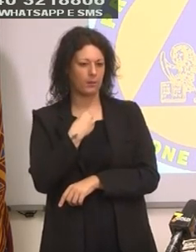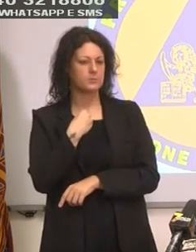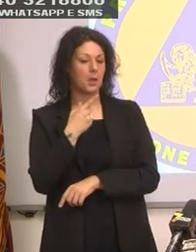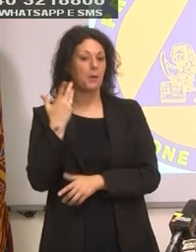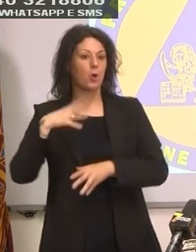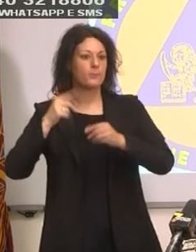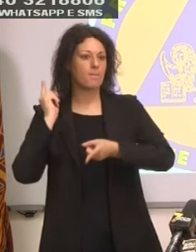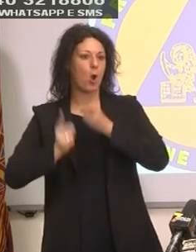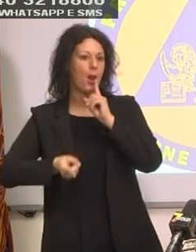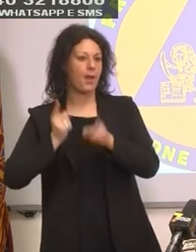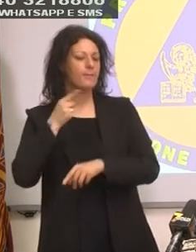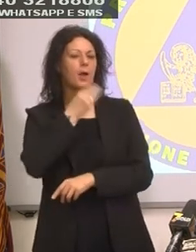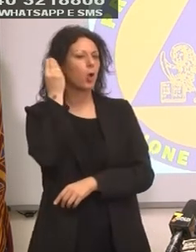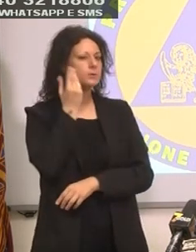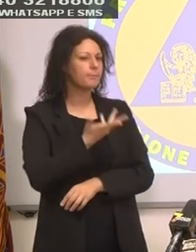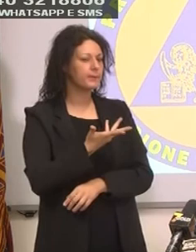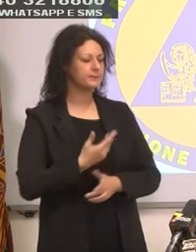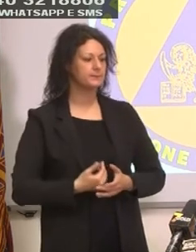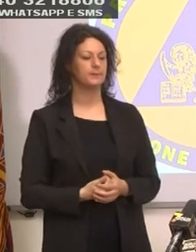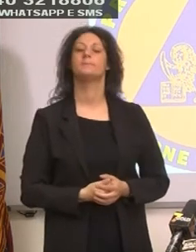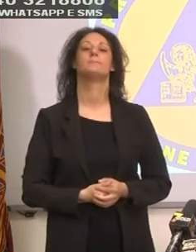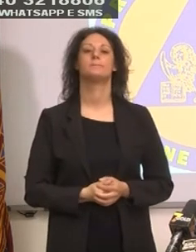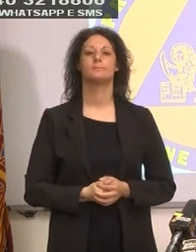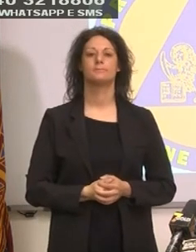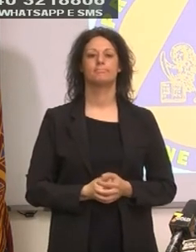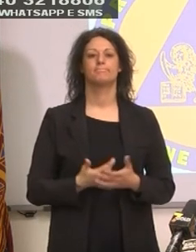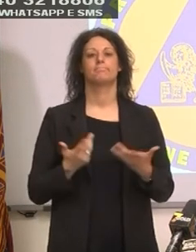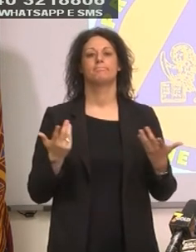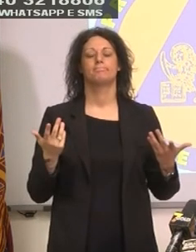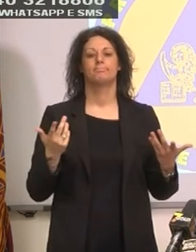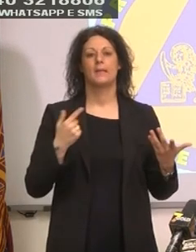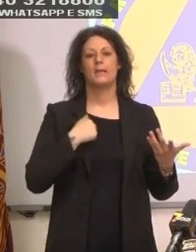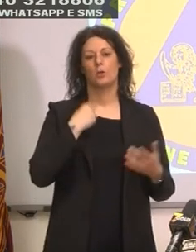sono esagerate? Ma guarda, io penso assolutamente che